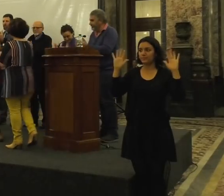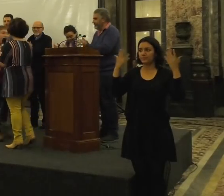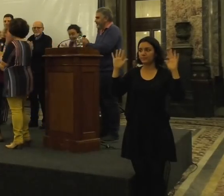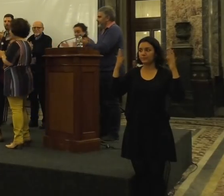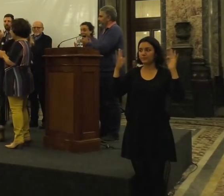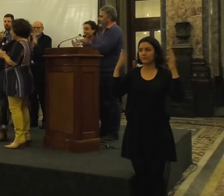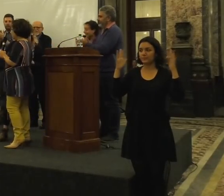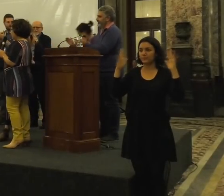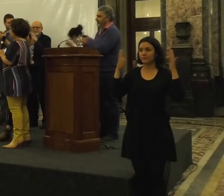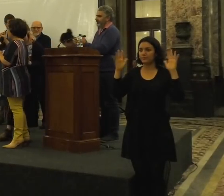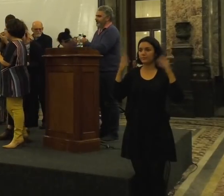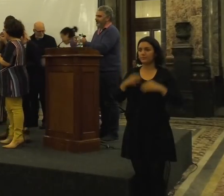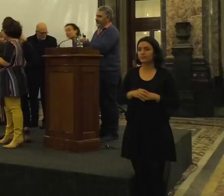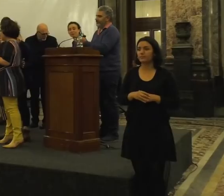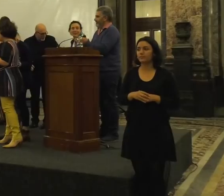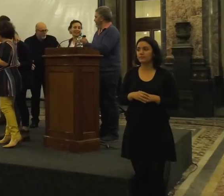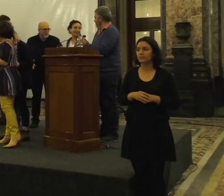Mariana.